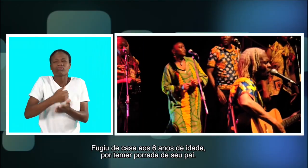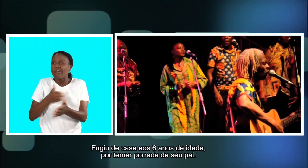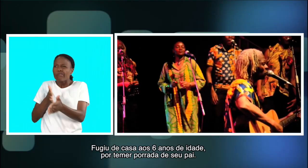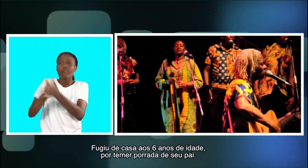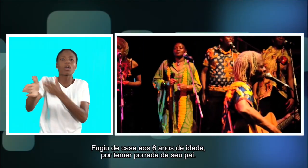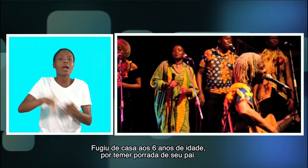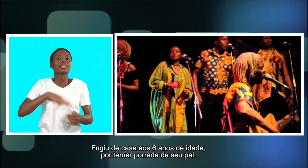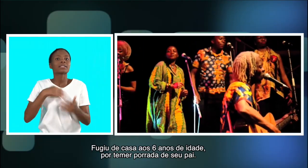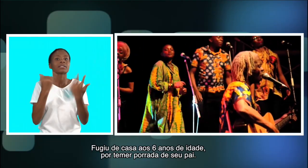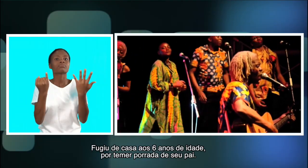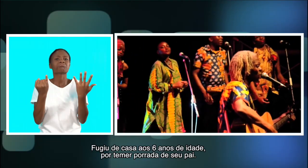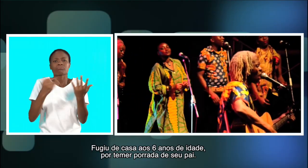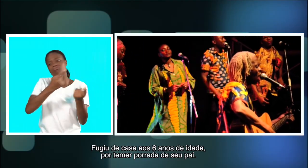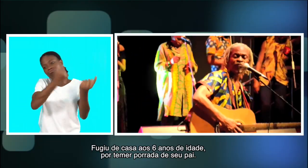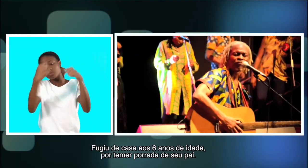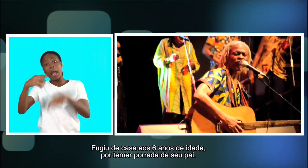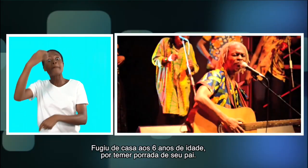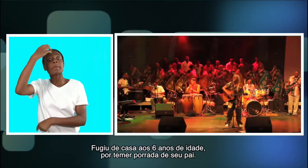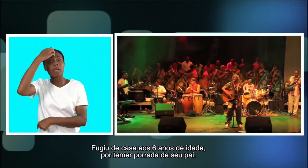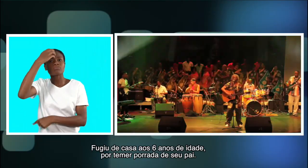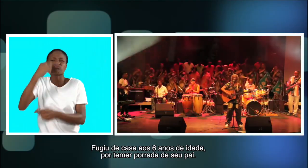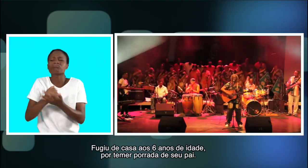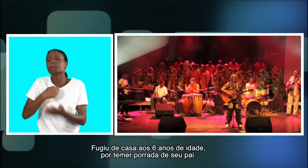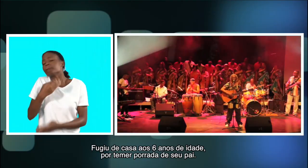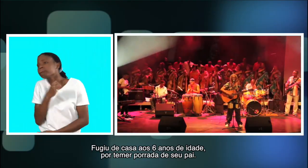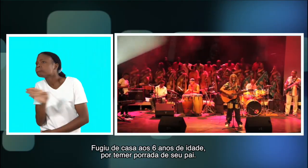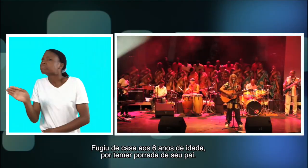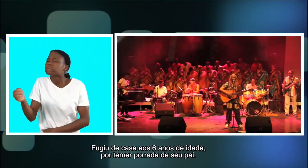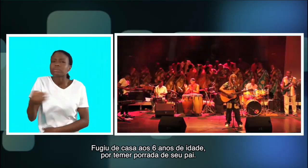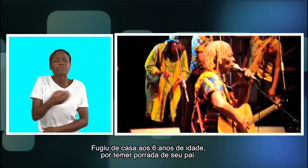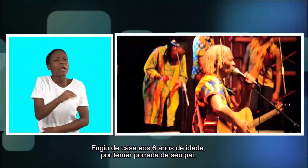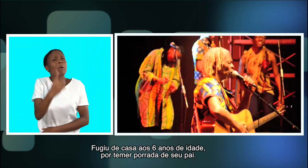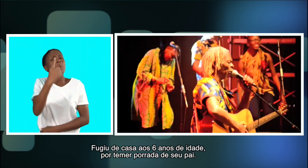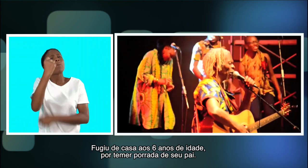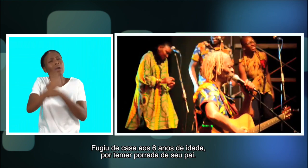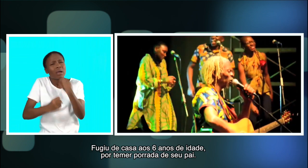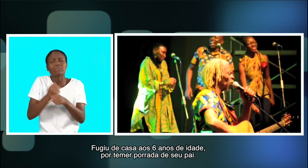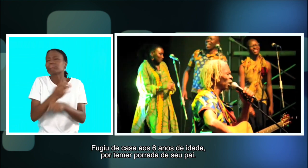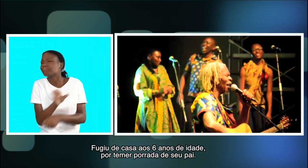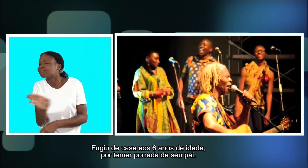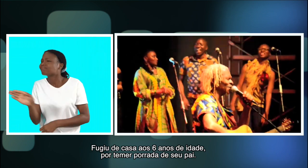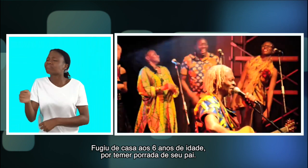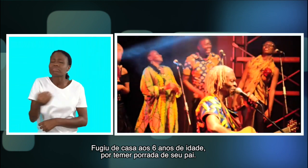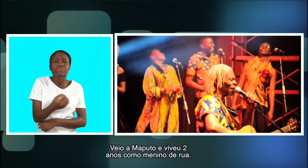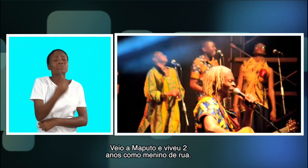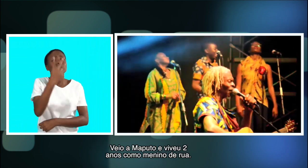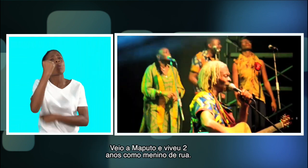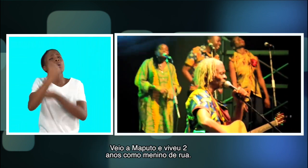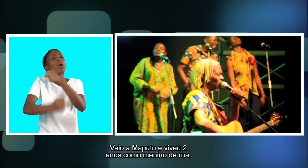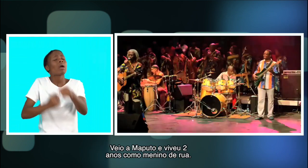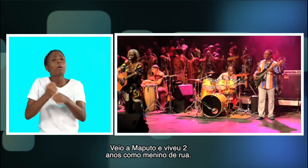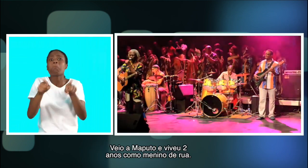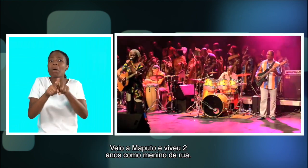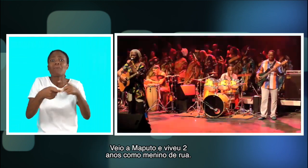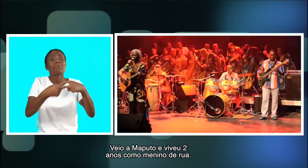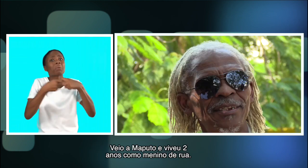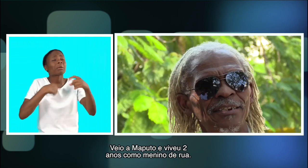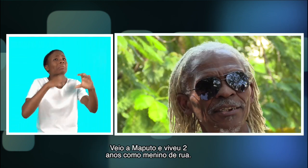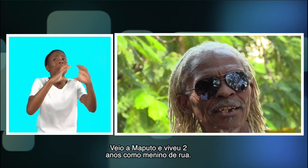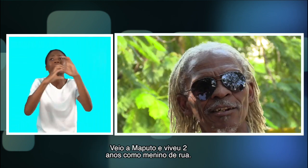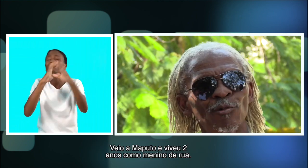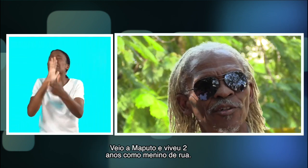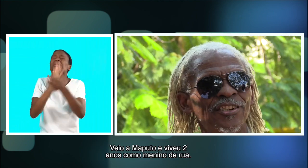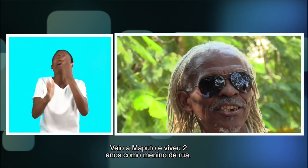Fugiu de casa aos 6 anos de idade por temer porrada de seu pai. Veio em Maputo e